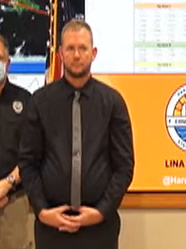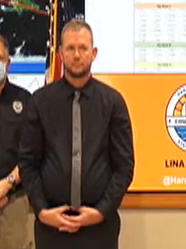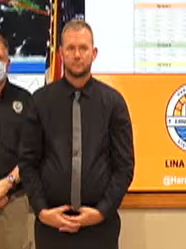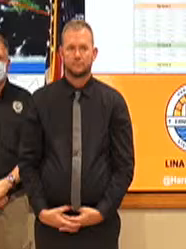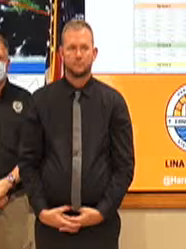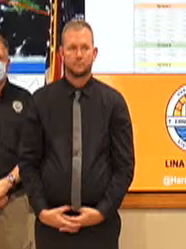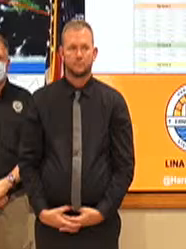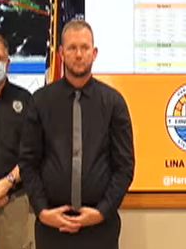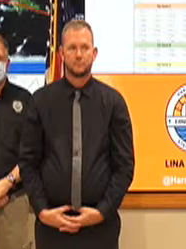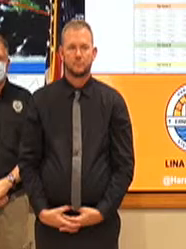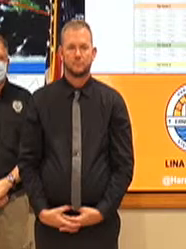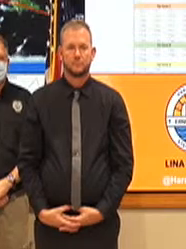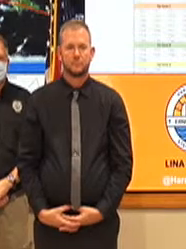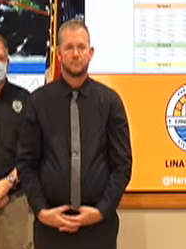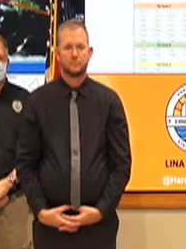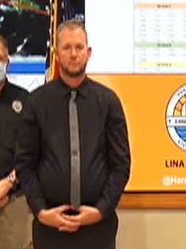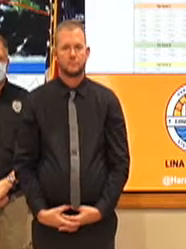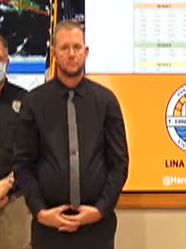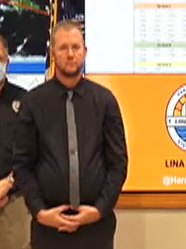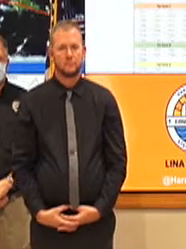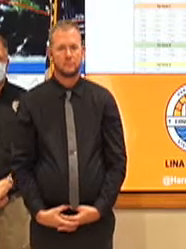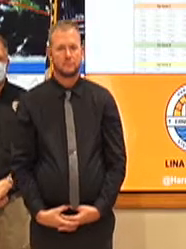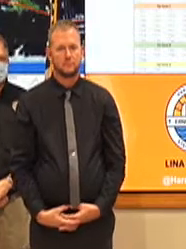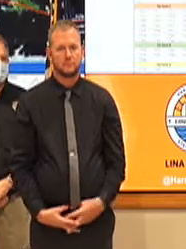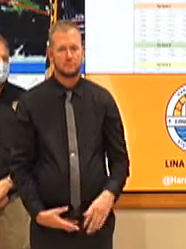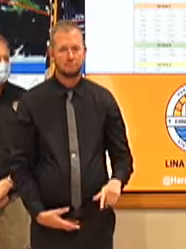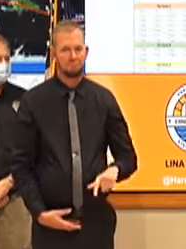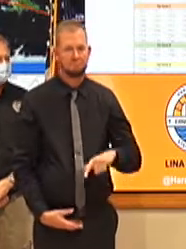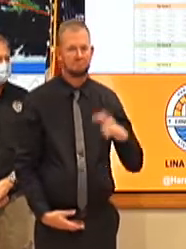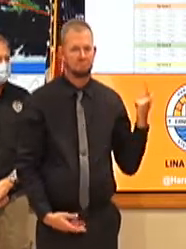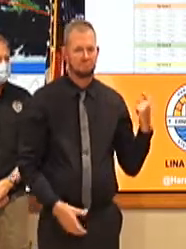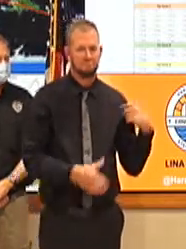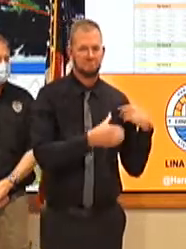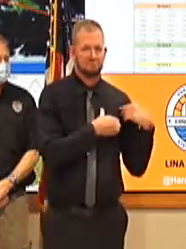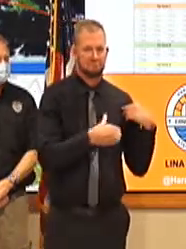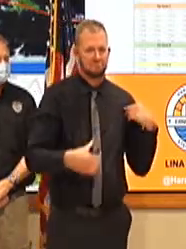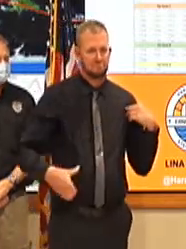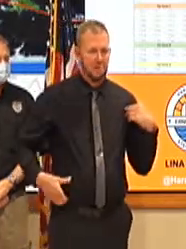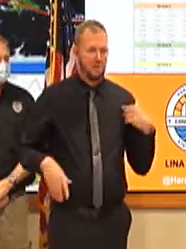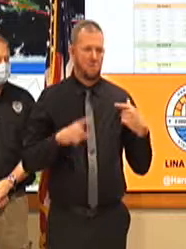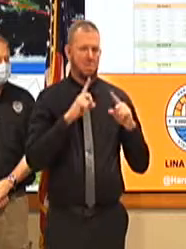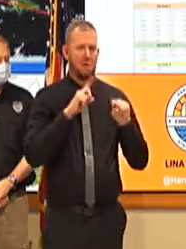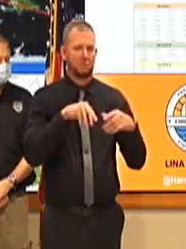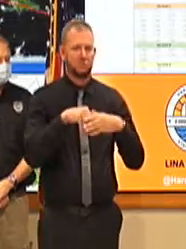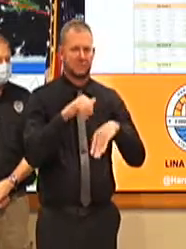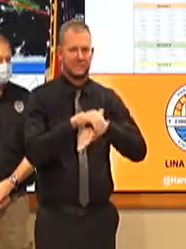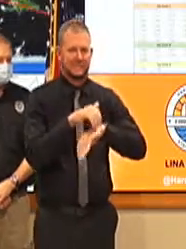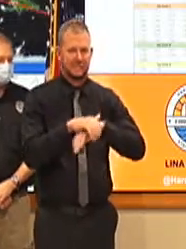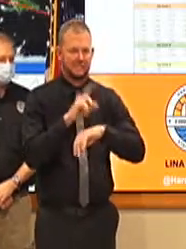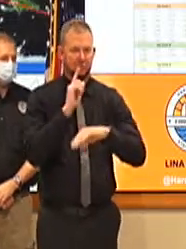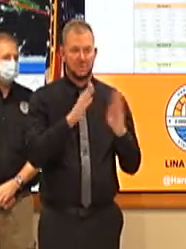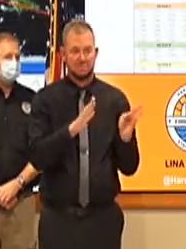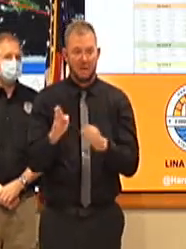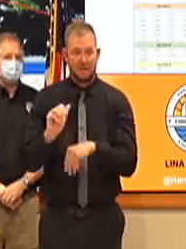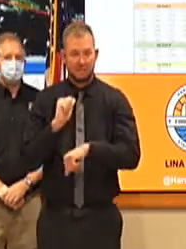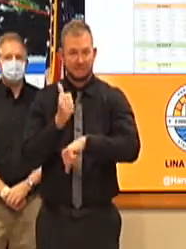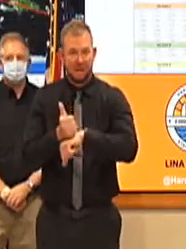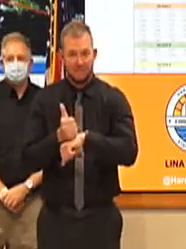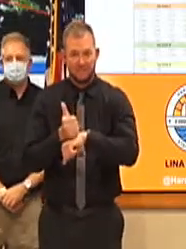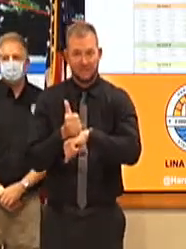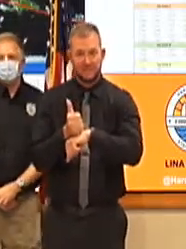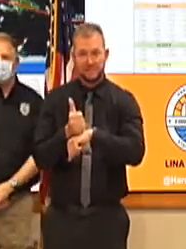sé, Mayor, if you will answer in English, do they plan to establish any shelters, the George R. Brown